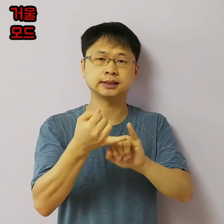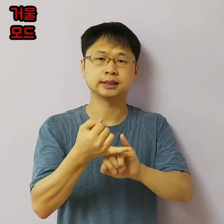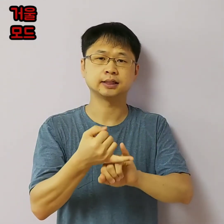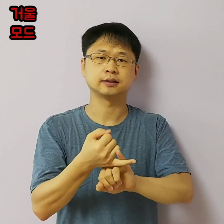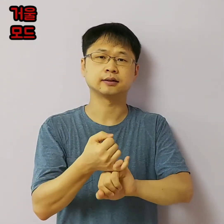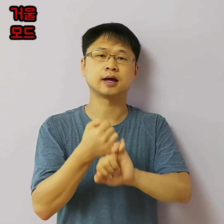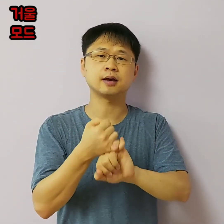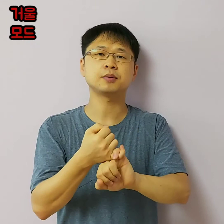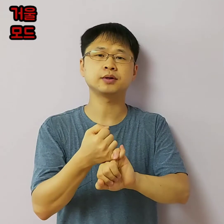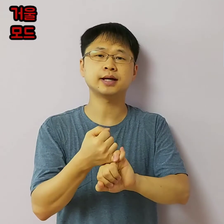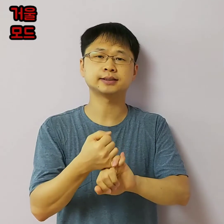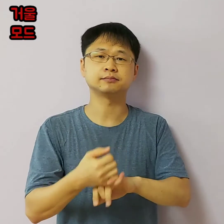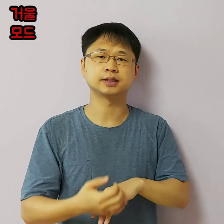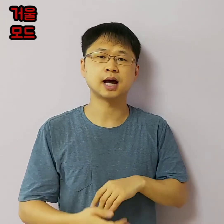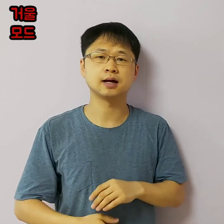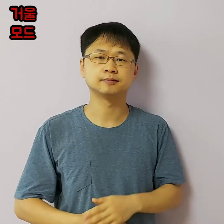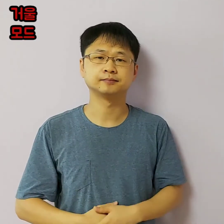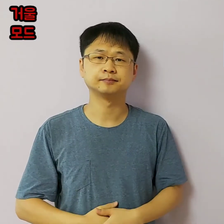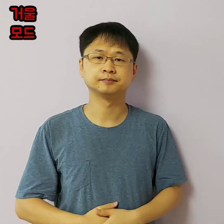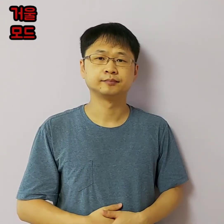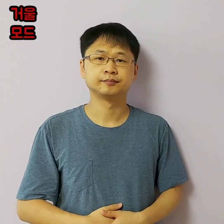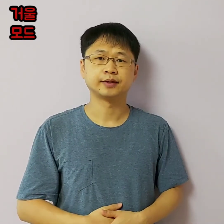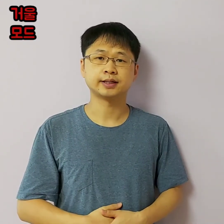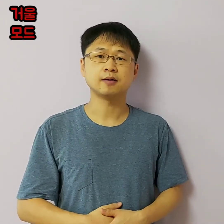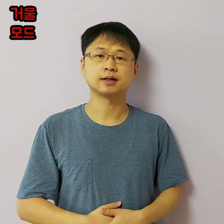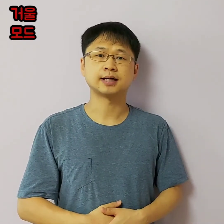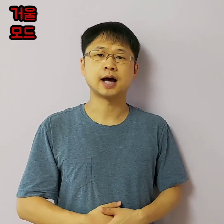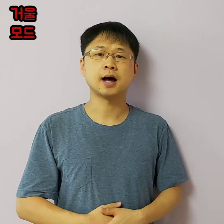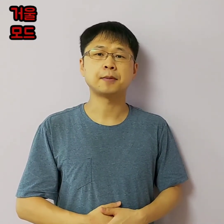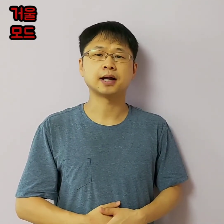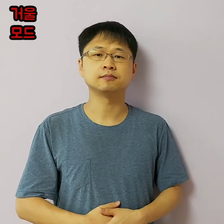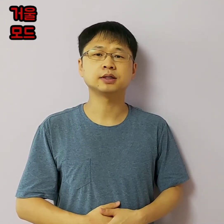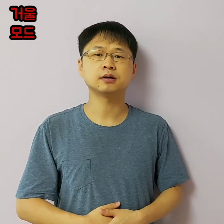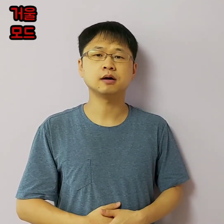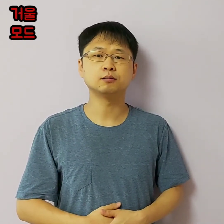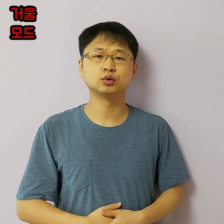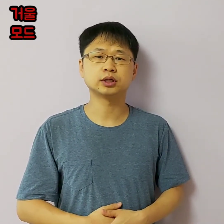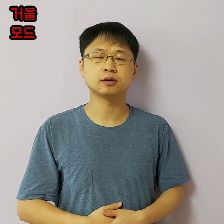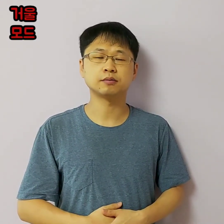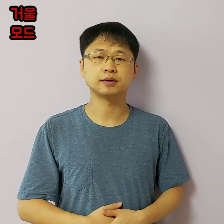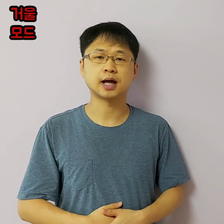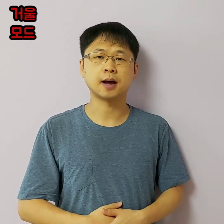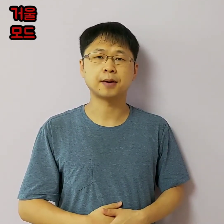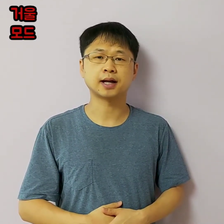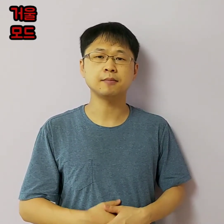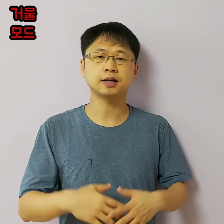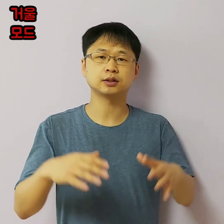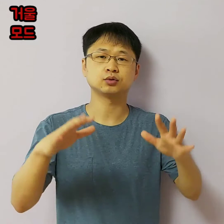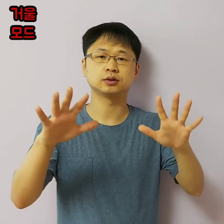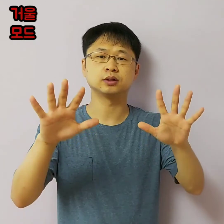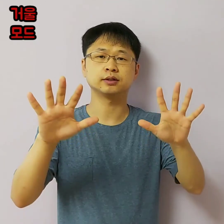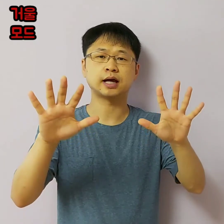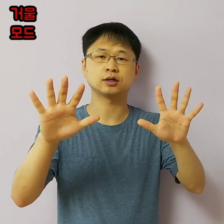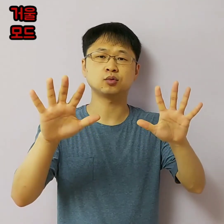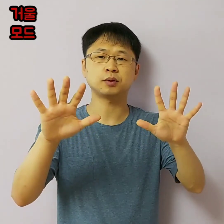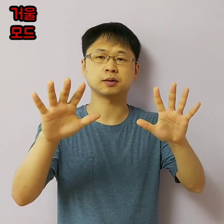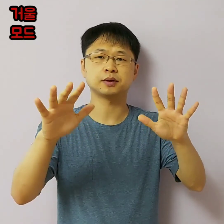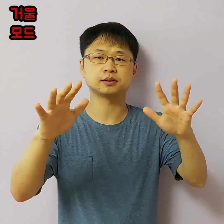살아가야지 이렇게 표현하였습니다. 네, 다음 가사 바람처럼 물처럼입니다. 바람이란 수어는 양손바닥